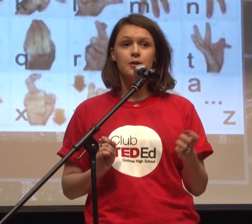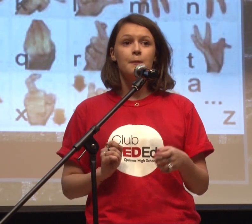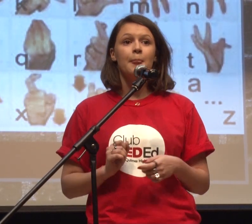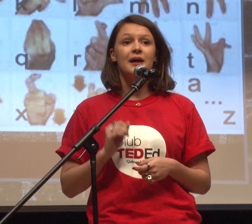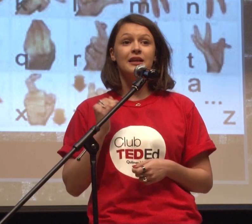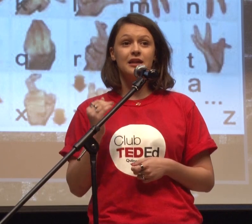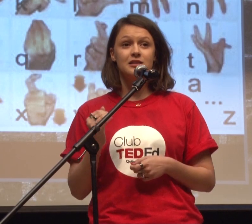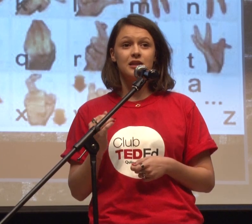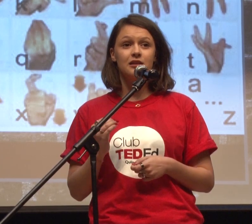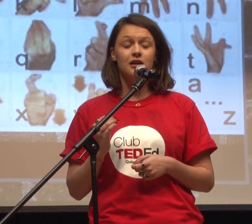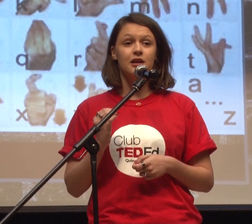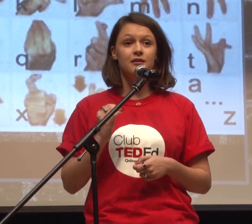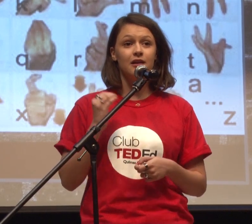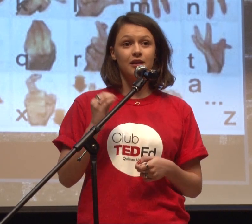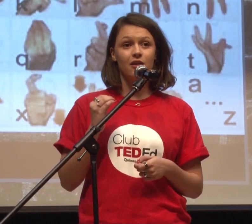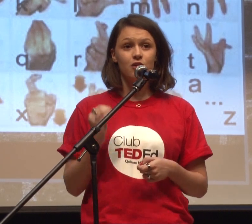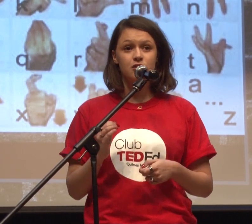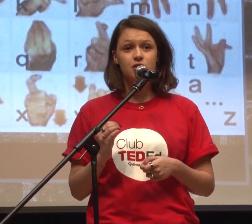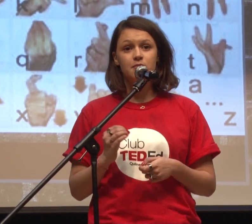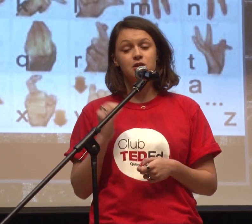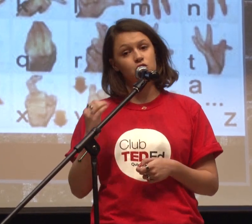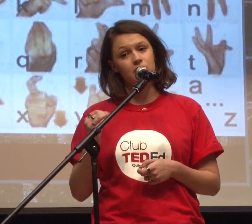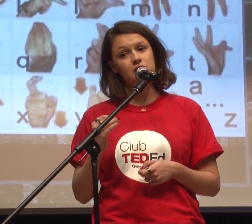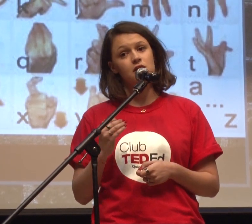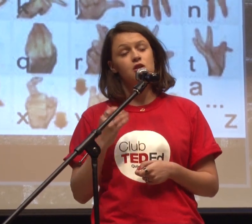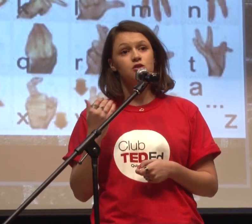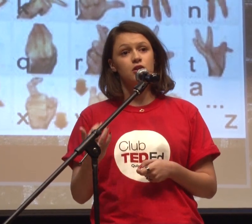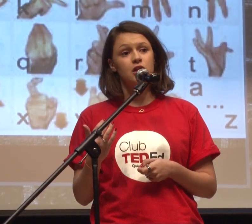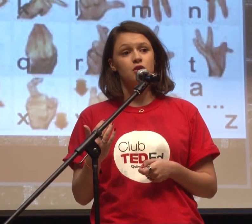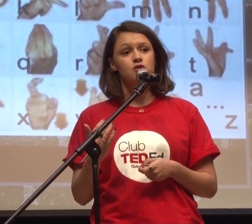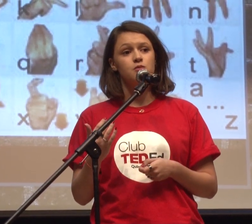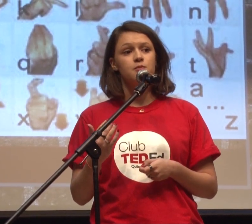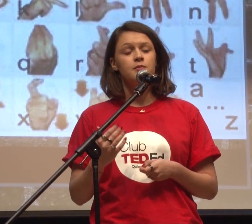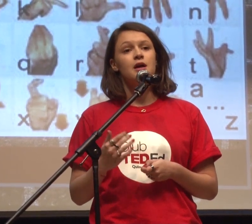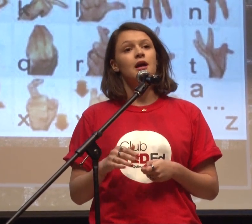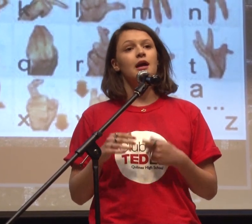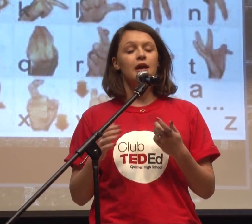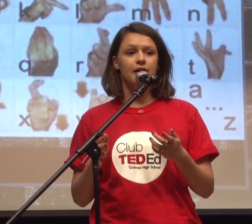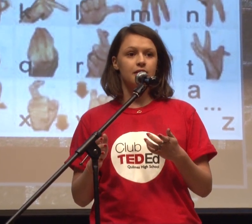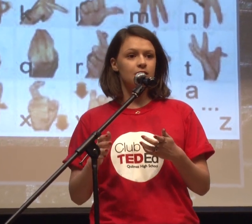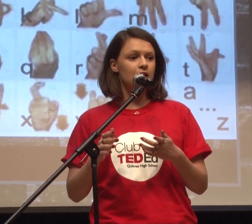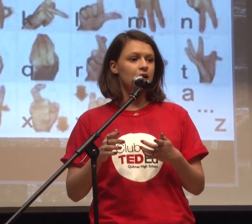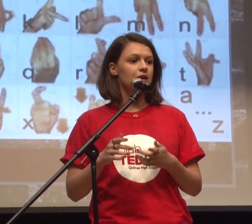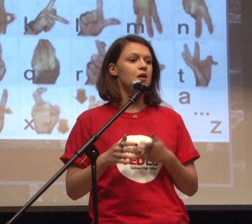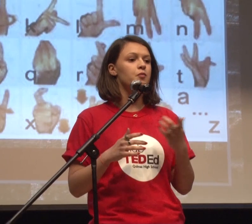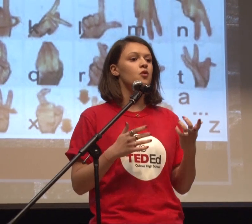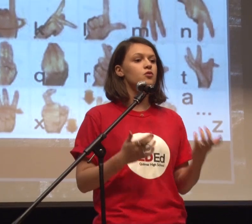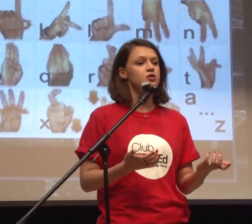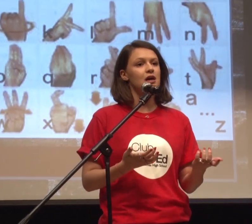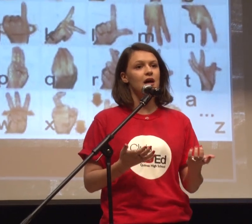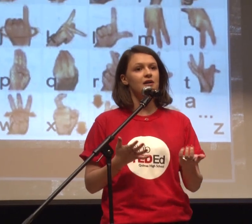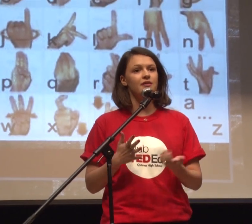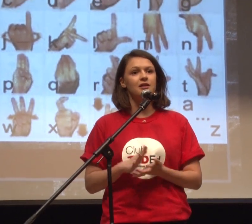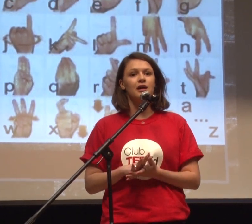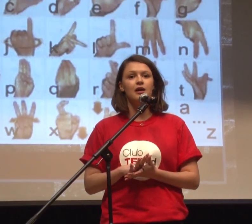y 32 millones son niños. En la Argentina, la hipocusia afecta